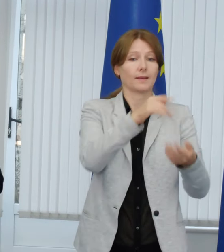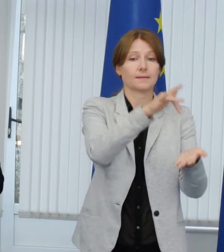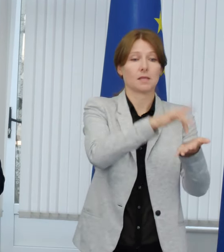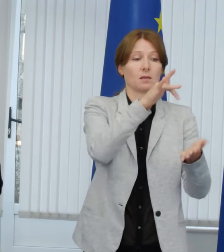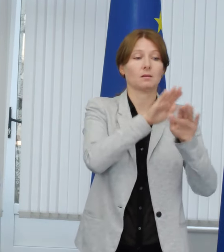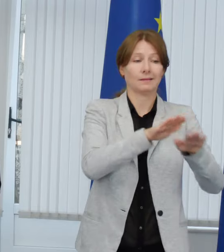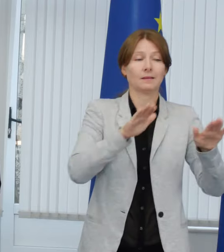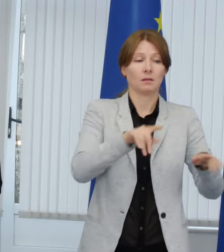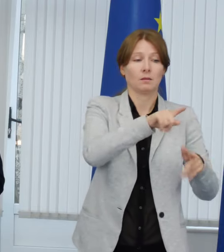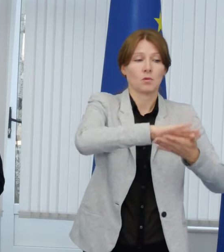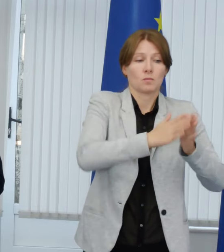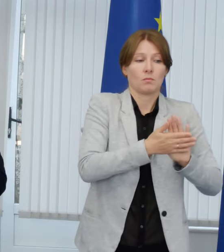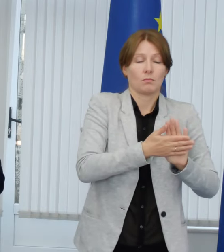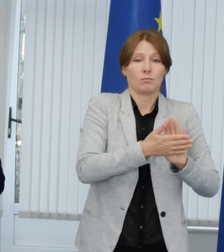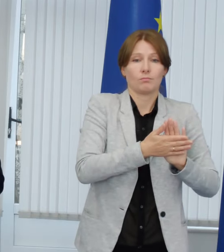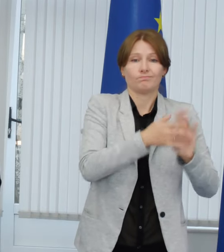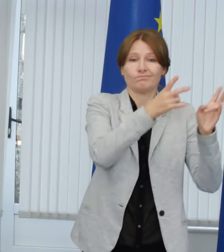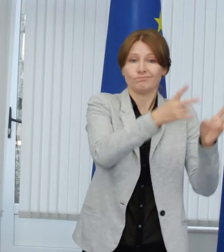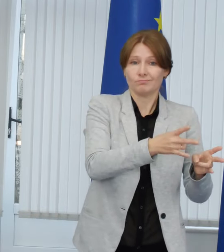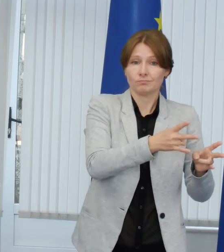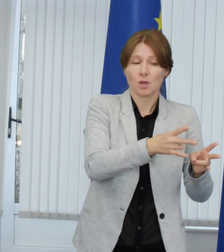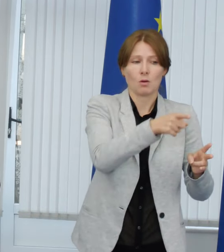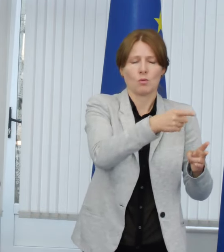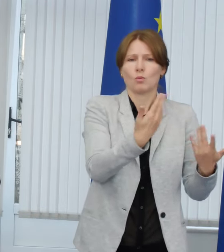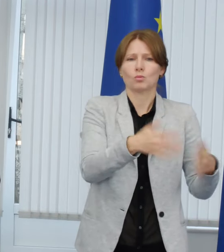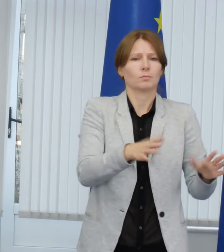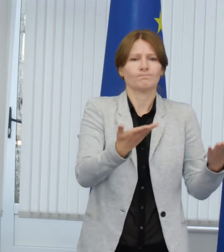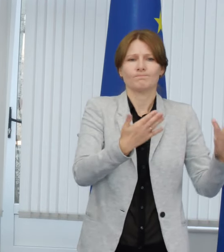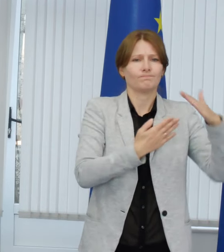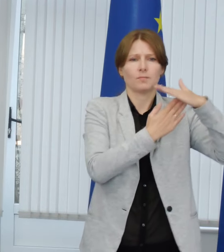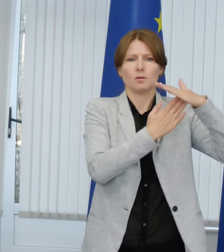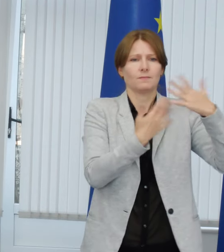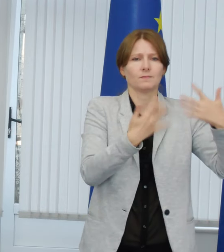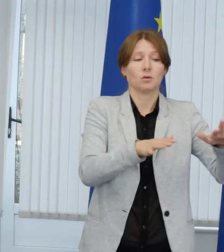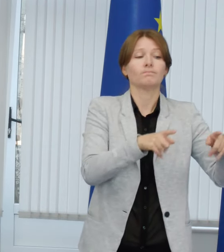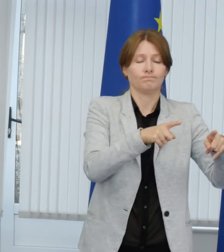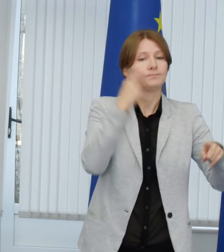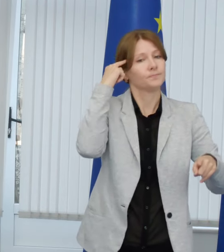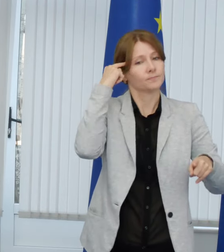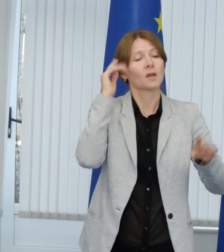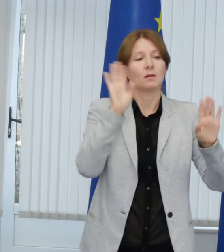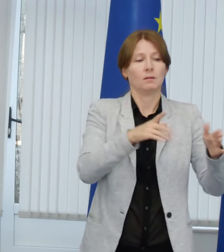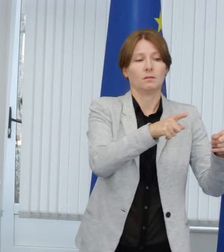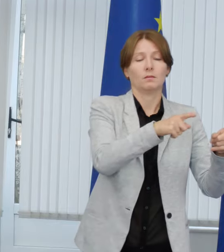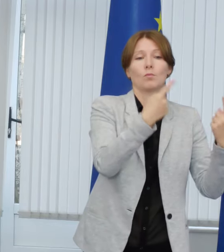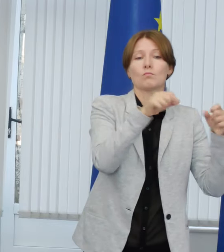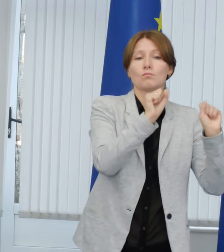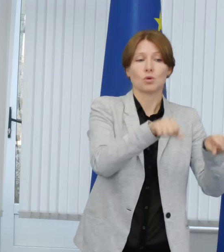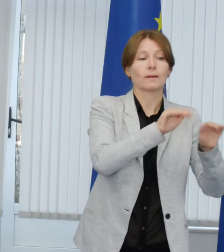situații dificile este la capacitatea maximă, atunci ei pot să plaseze copiii